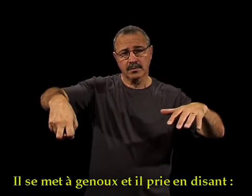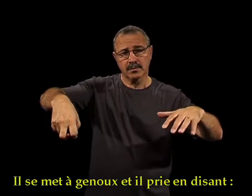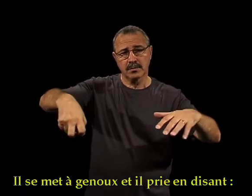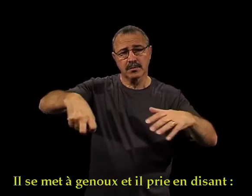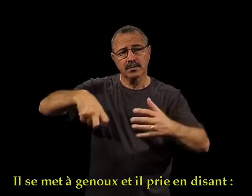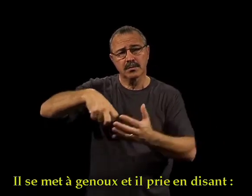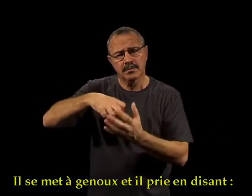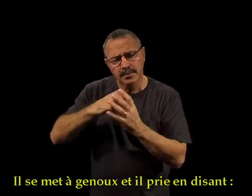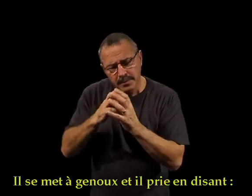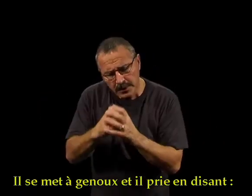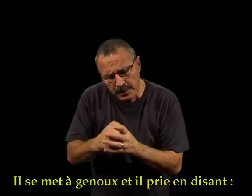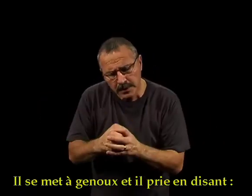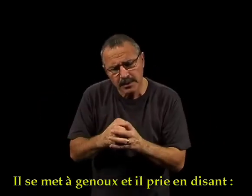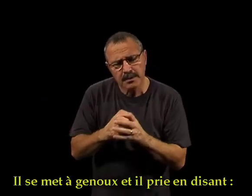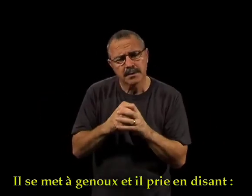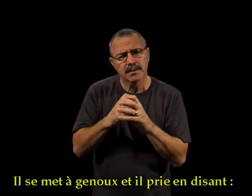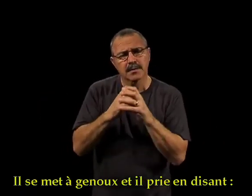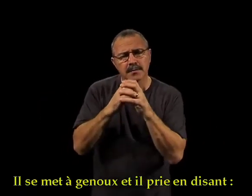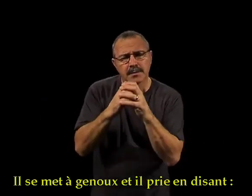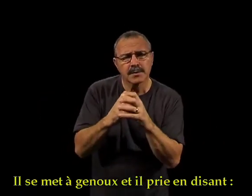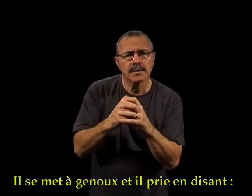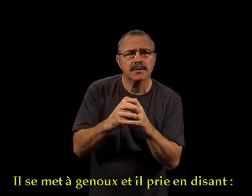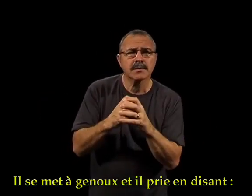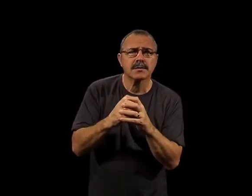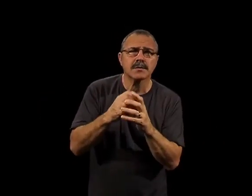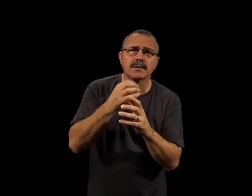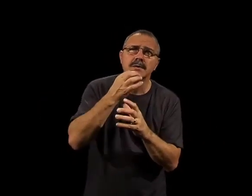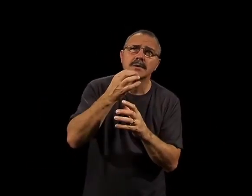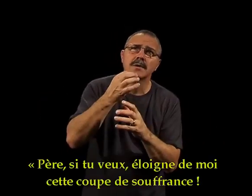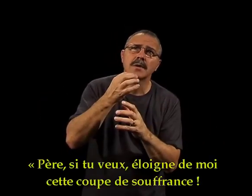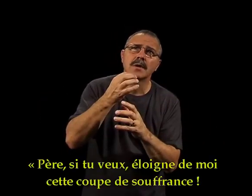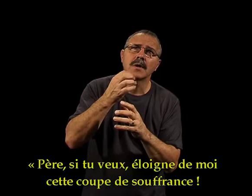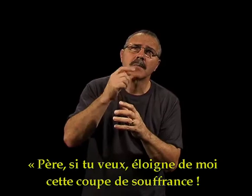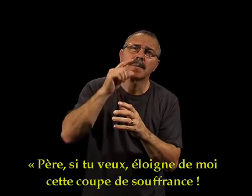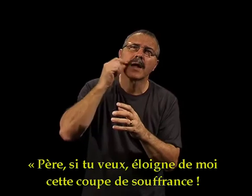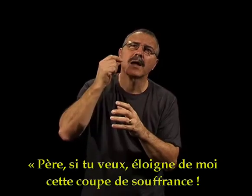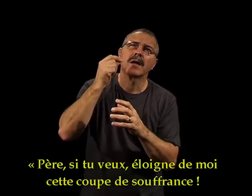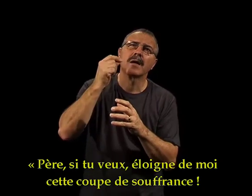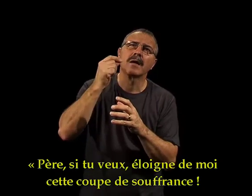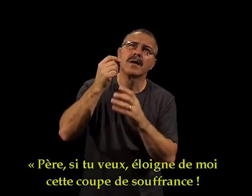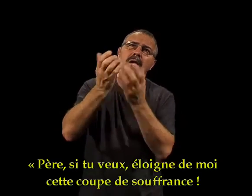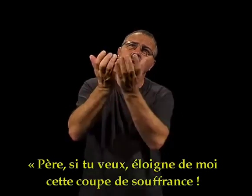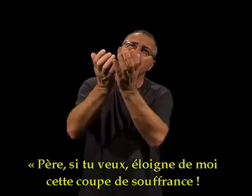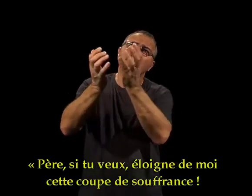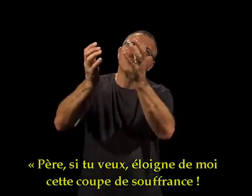loin, il se met à genoux et il prie en disant, « Père, si tu